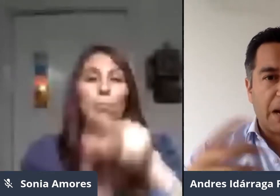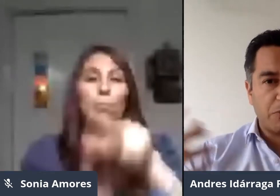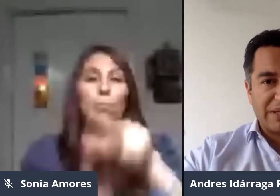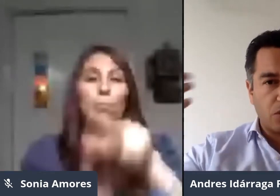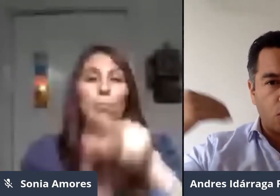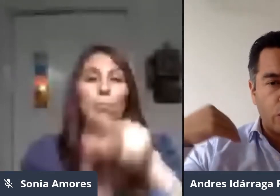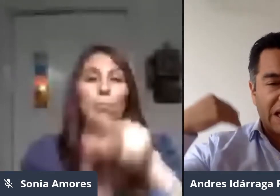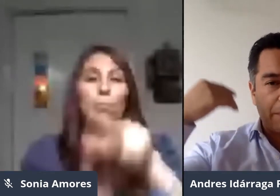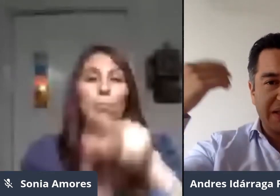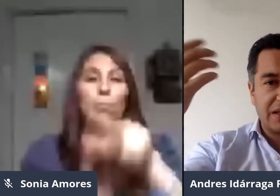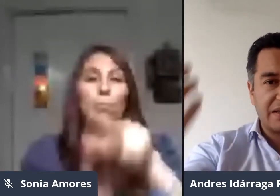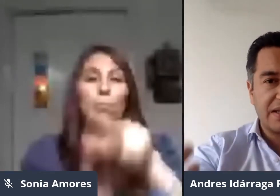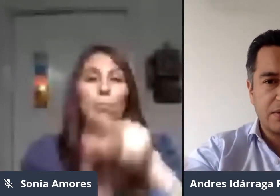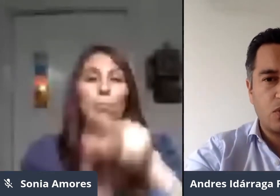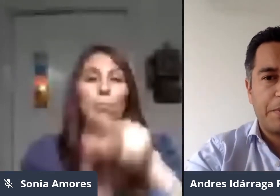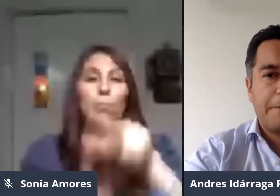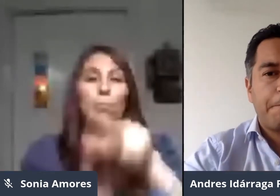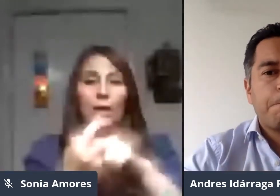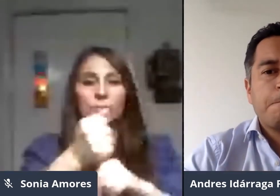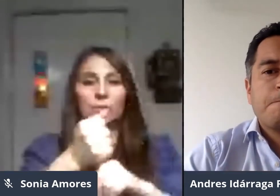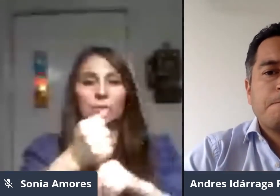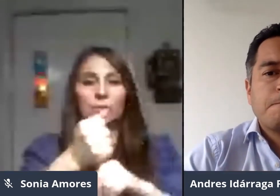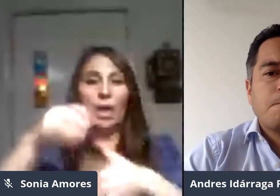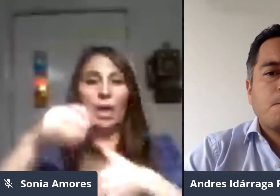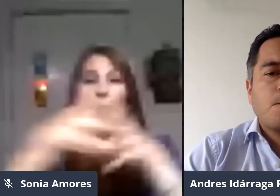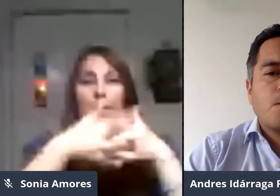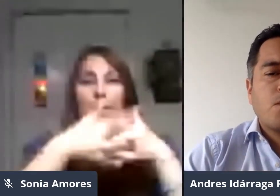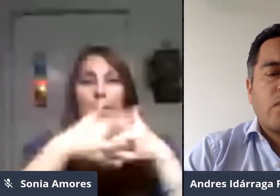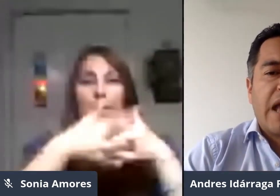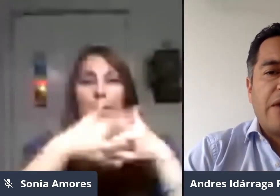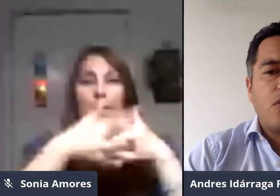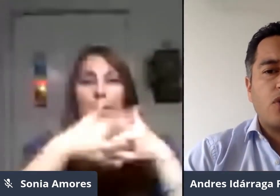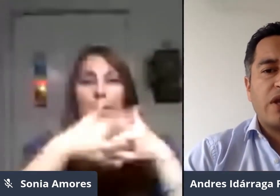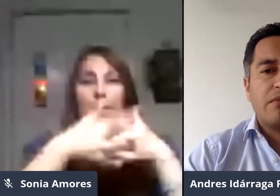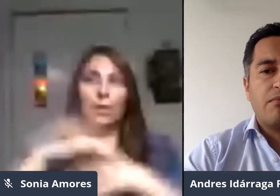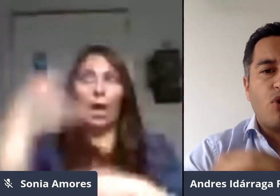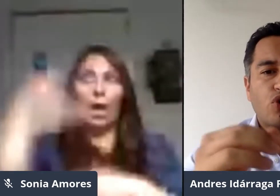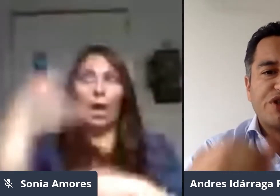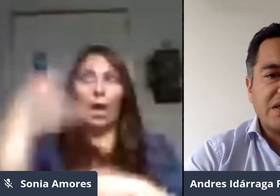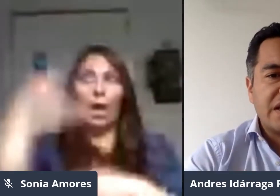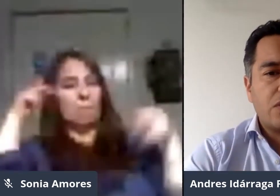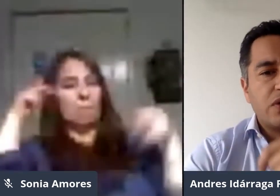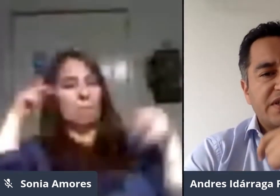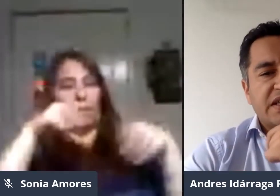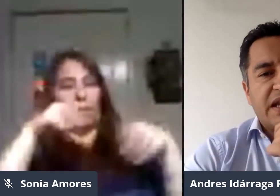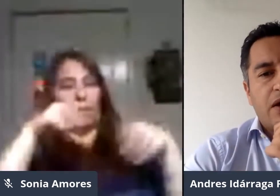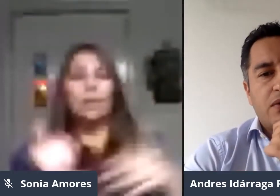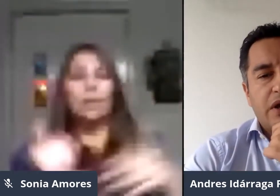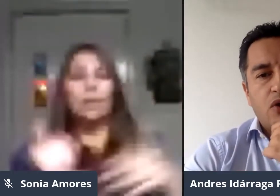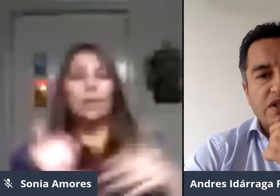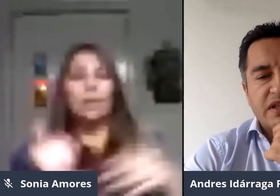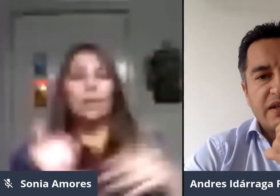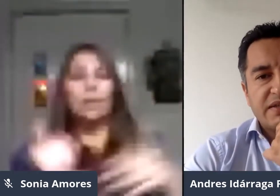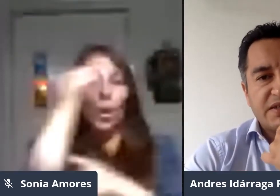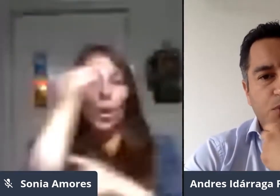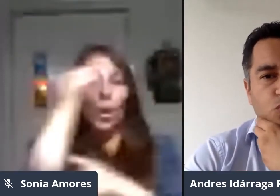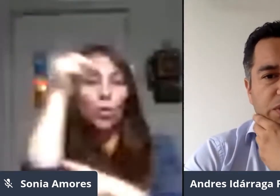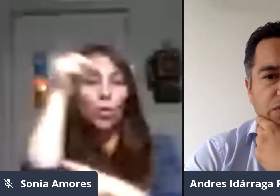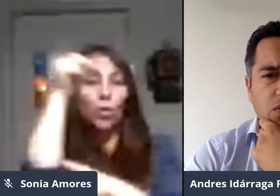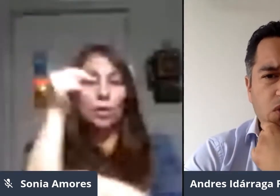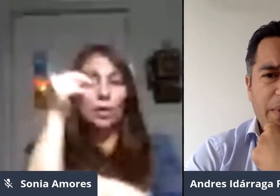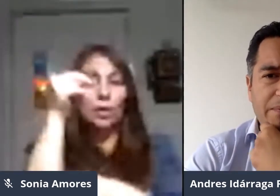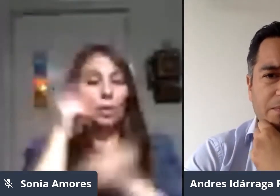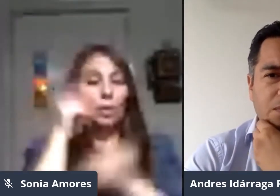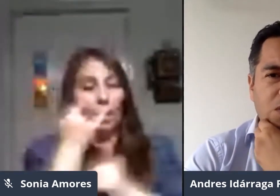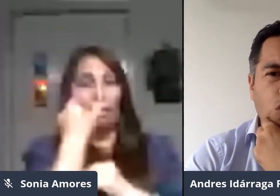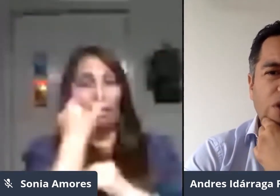si nos paramos metodológicamente desde Europa, en un orden monocéntrico y centrado en los intereses, por